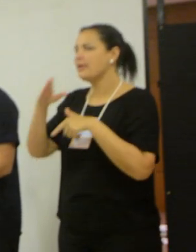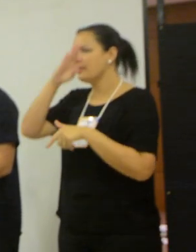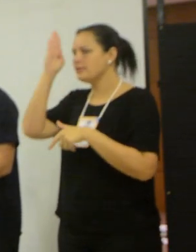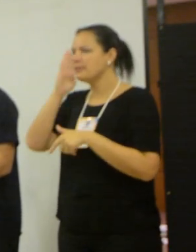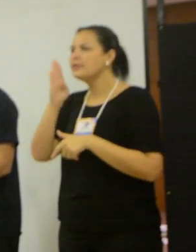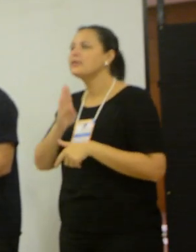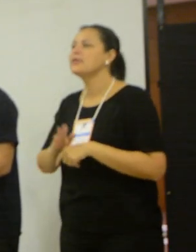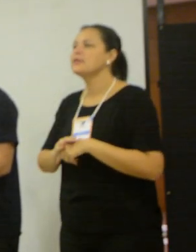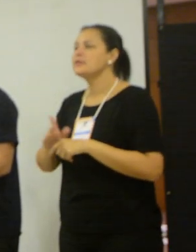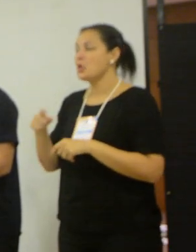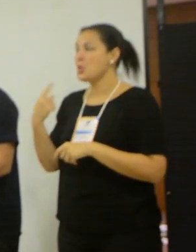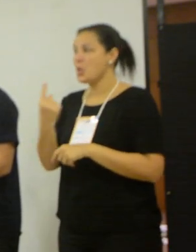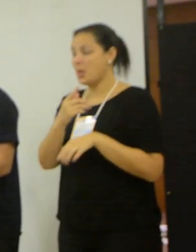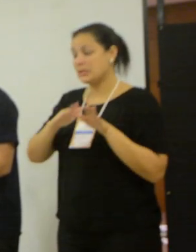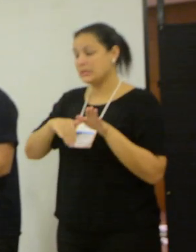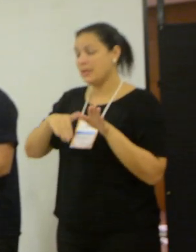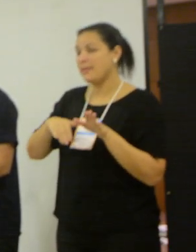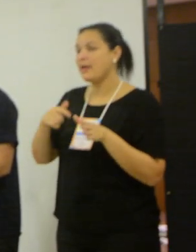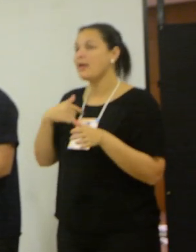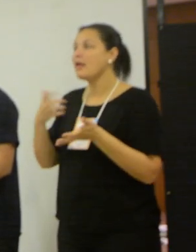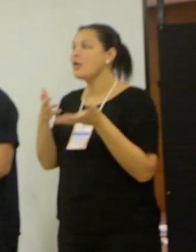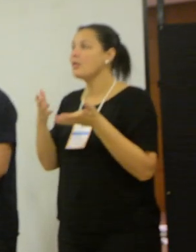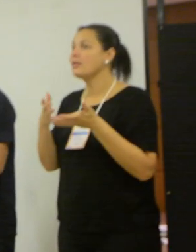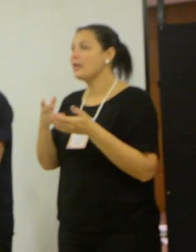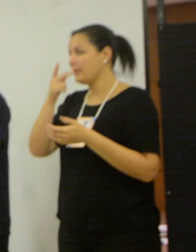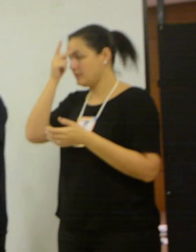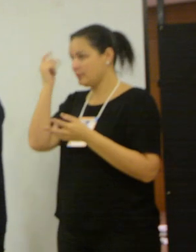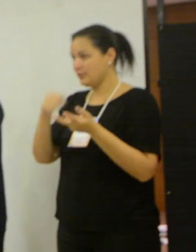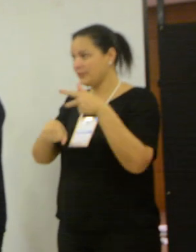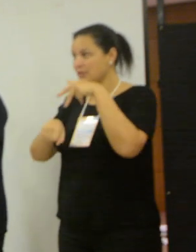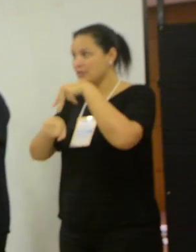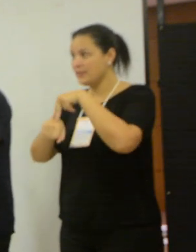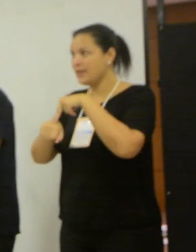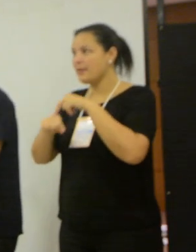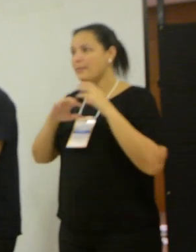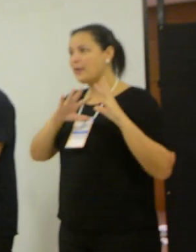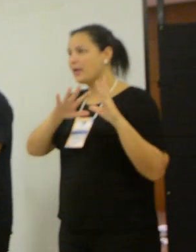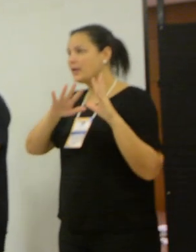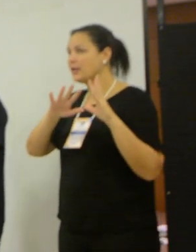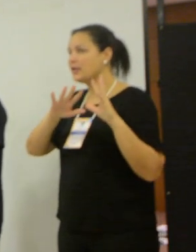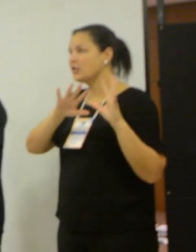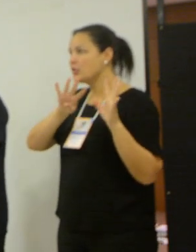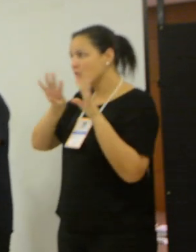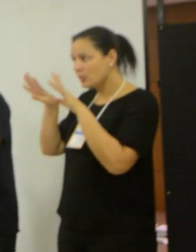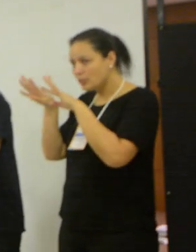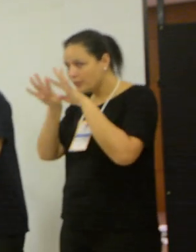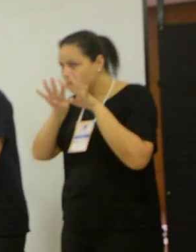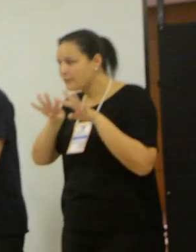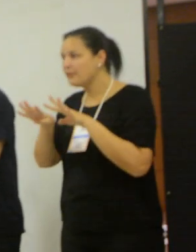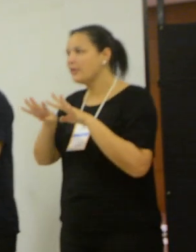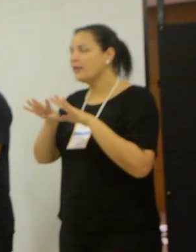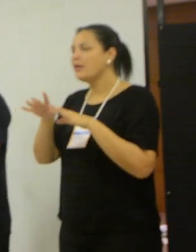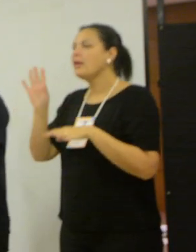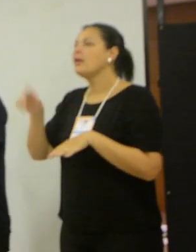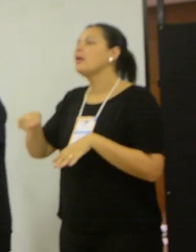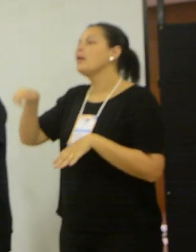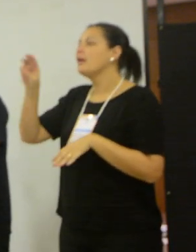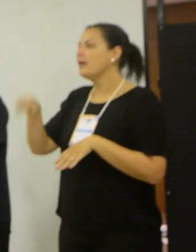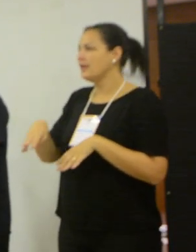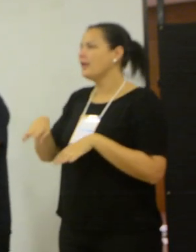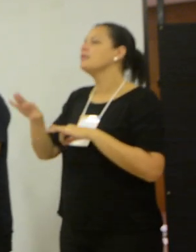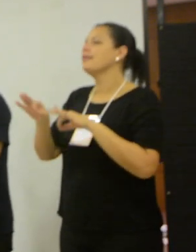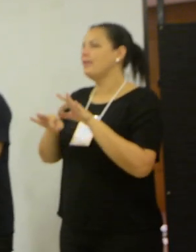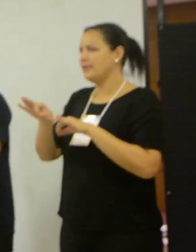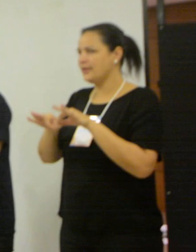os nossos colaboradores se tornassem de pé para que as pessoas possam conhecer quem de fato está organizando esta